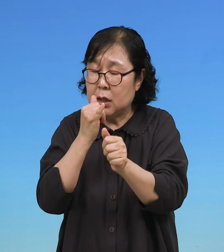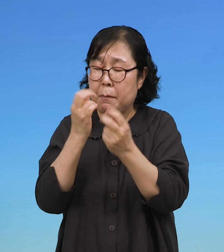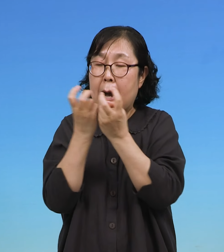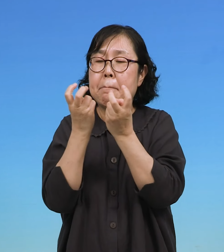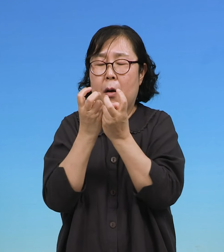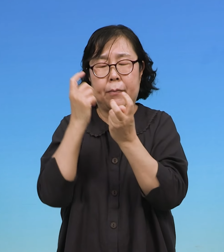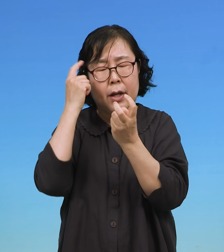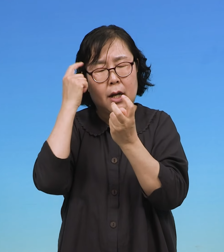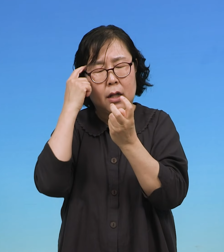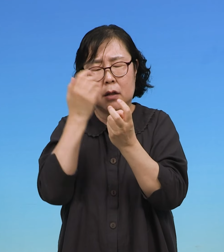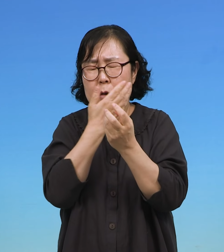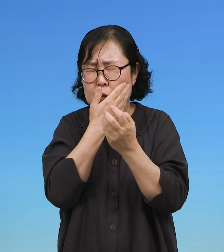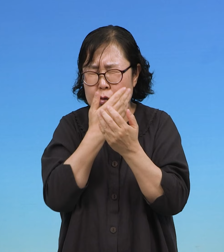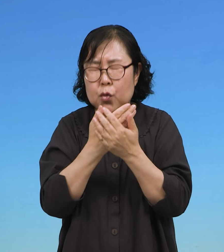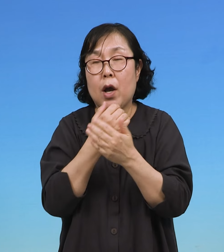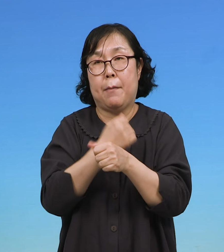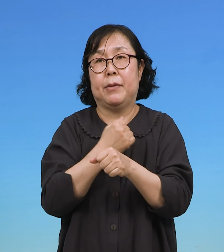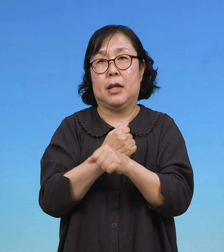있을까?